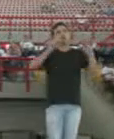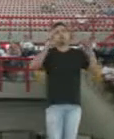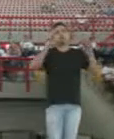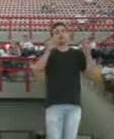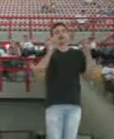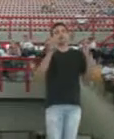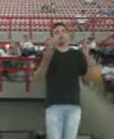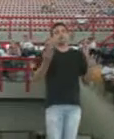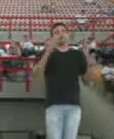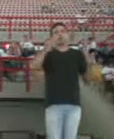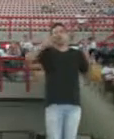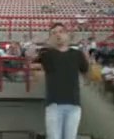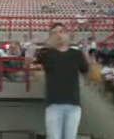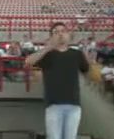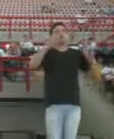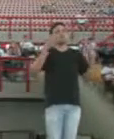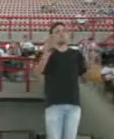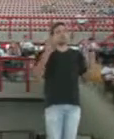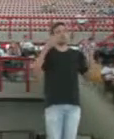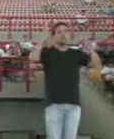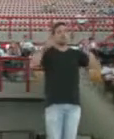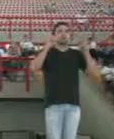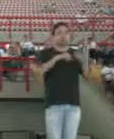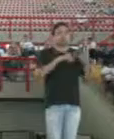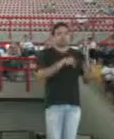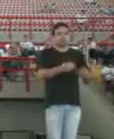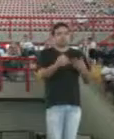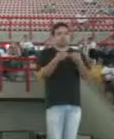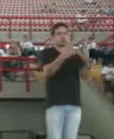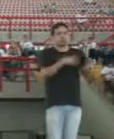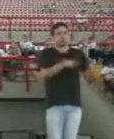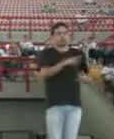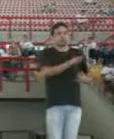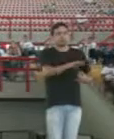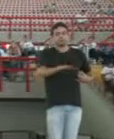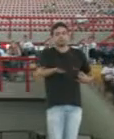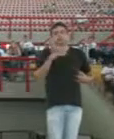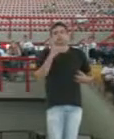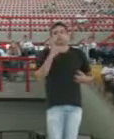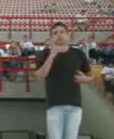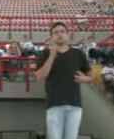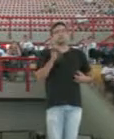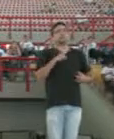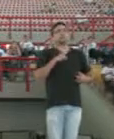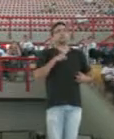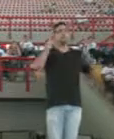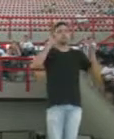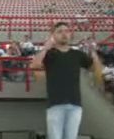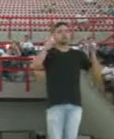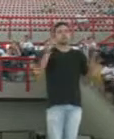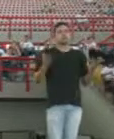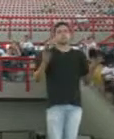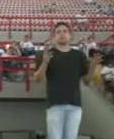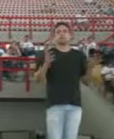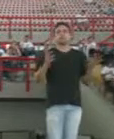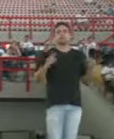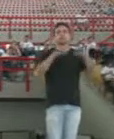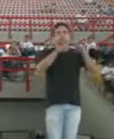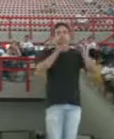televisão? Cadê a ideia de menino, de ter muito menino ou não? Se tem aí a televisão, ainda